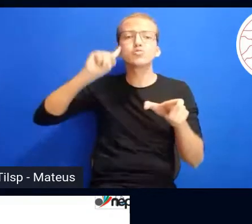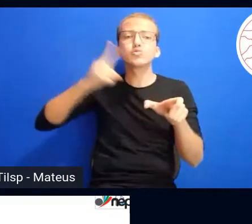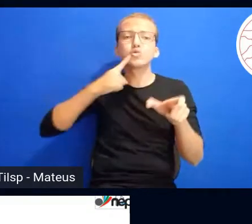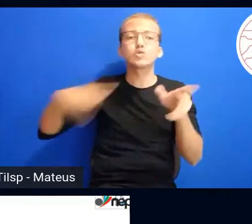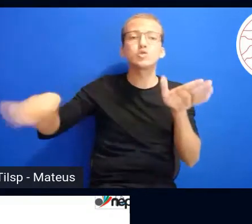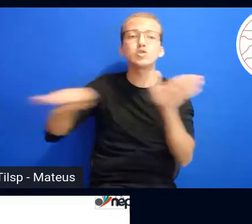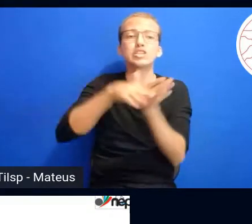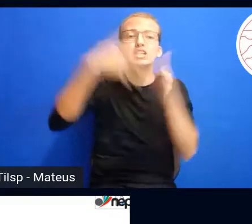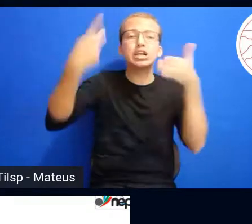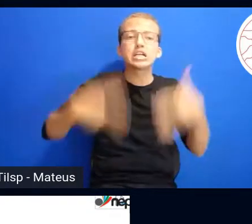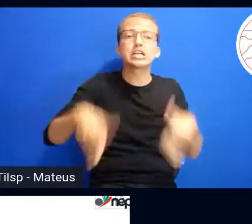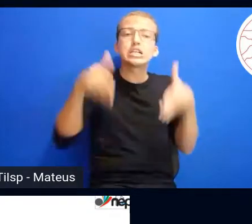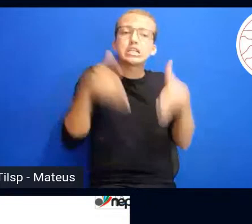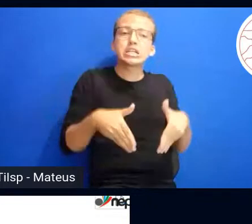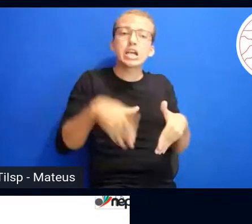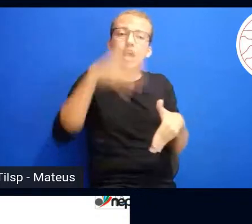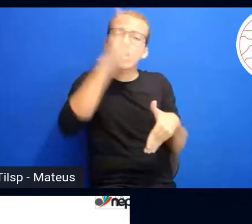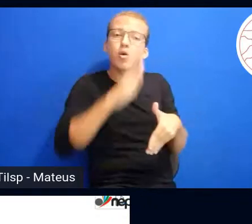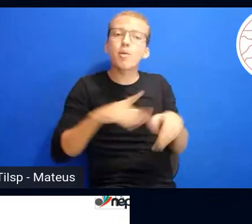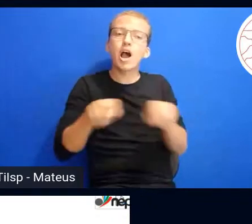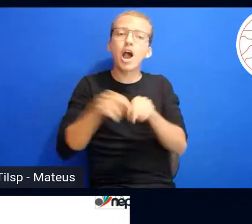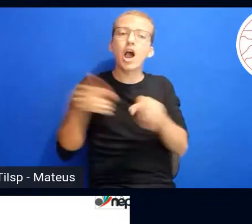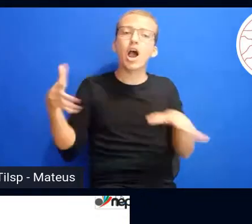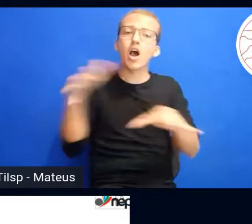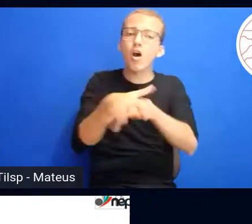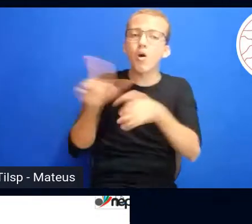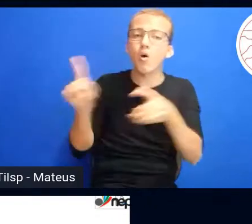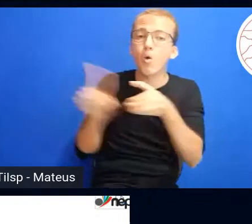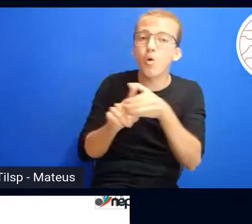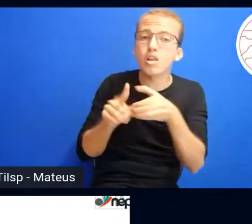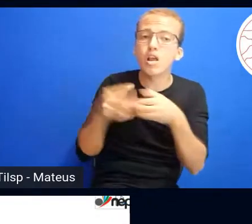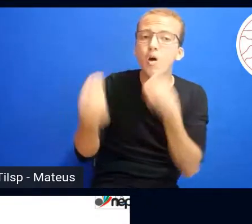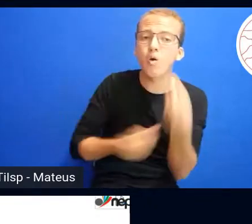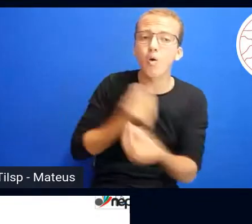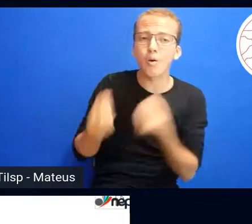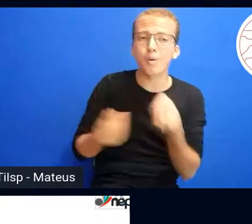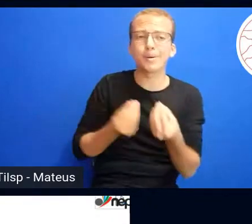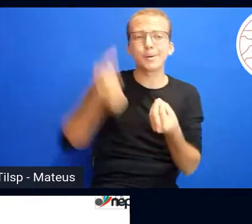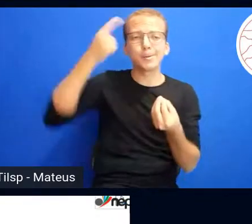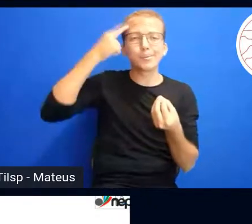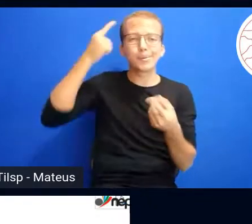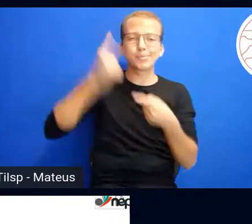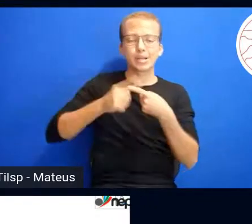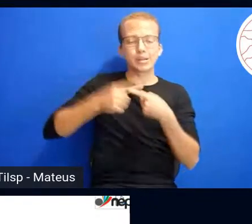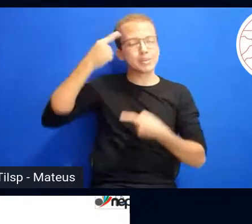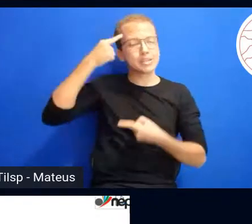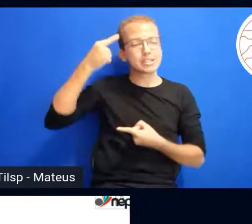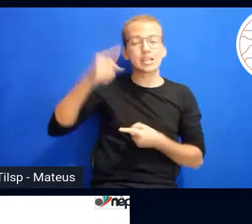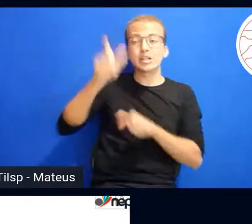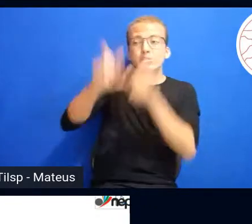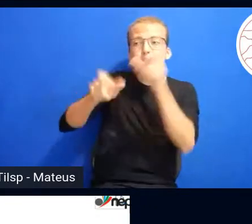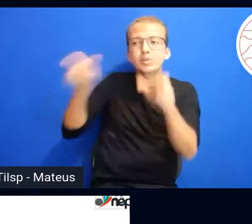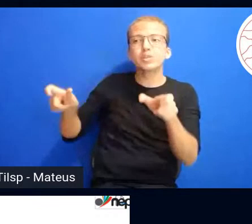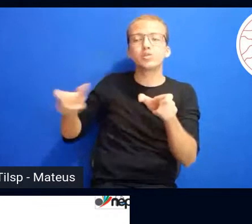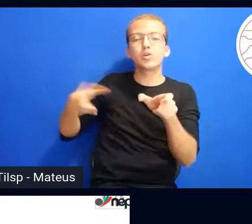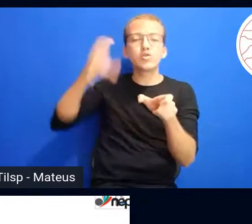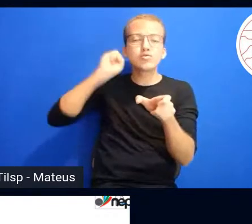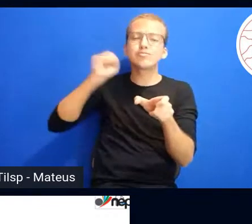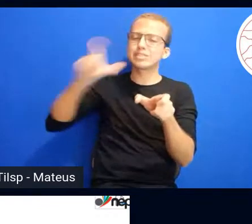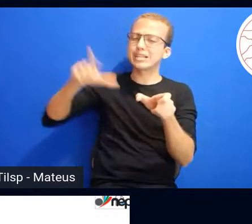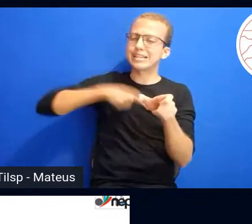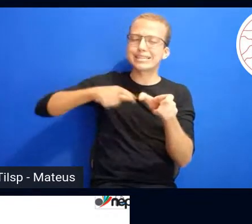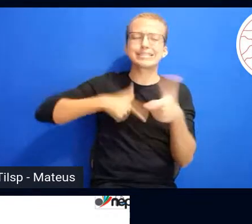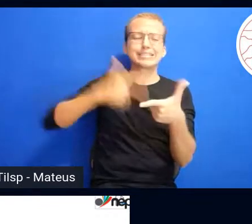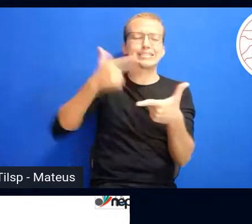sujeitos ouvintes, né, eles já enfrentam várias barreiras socioeconômicas, né, e até mesmo